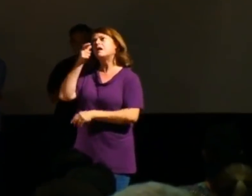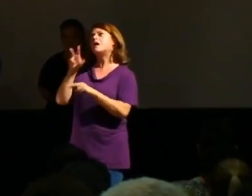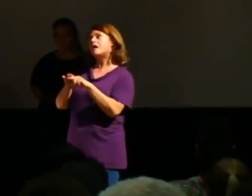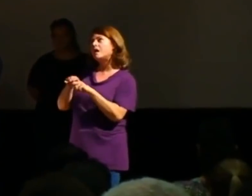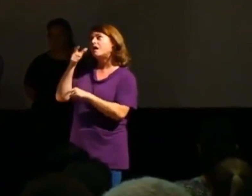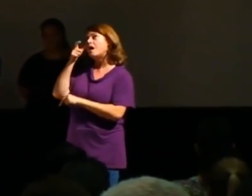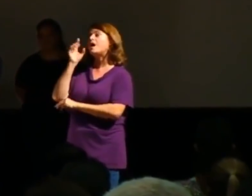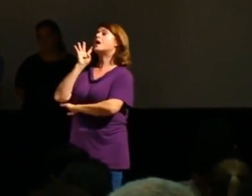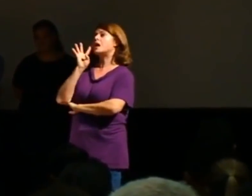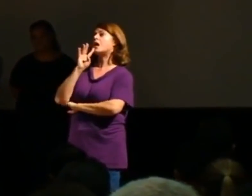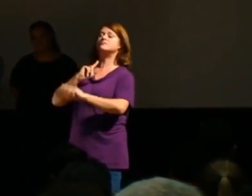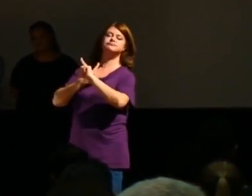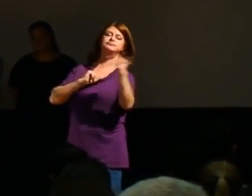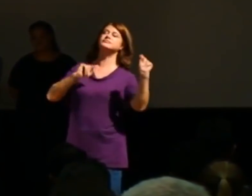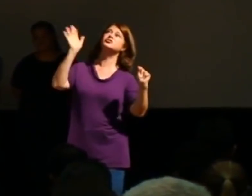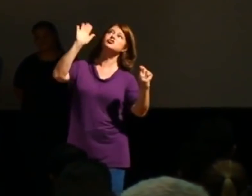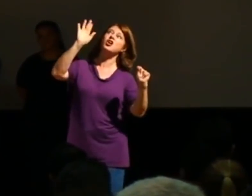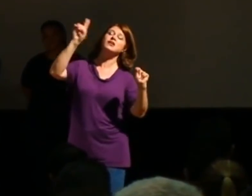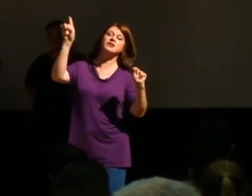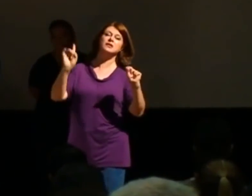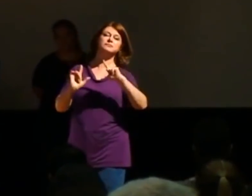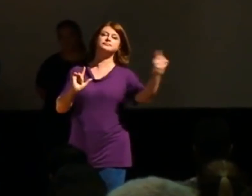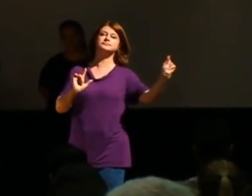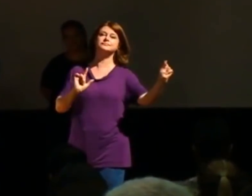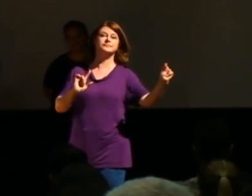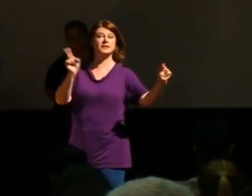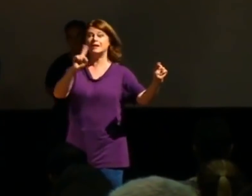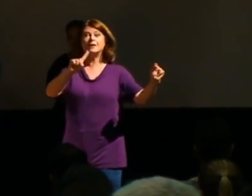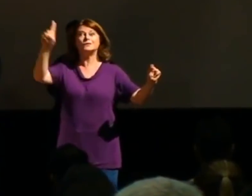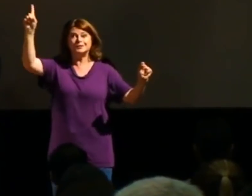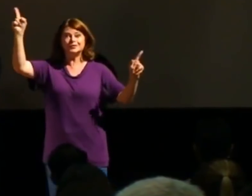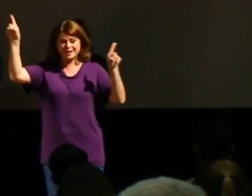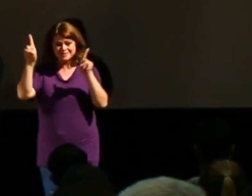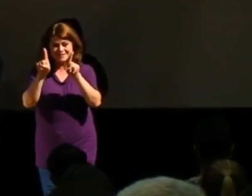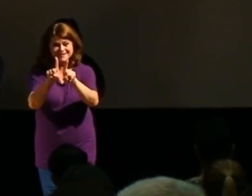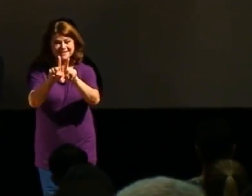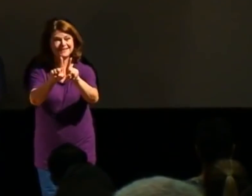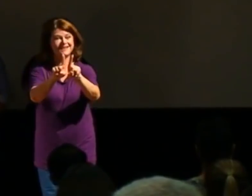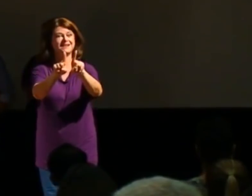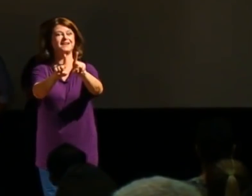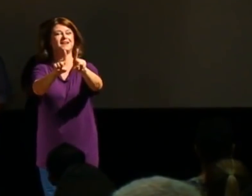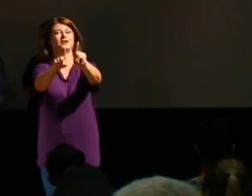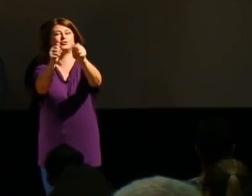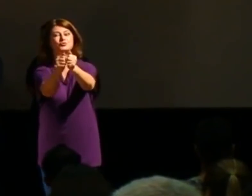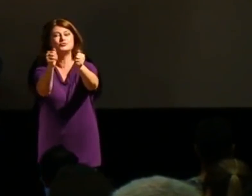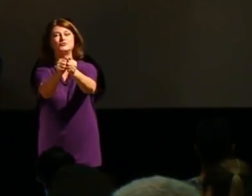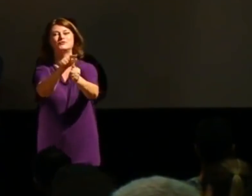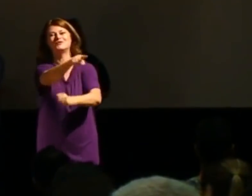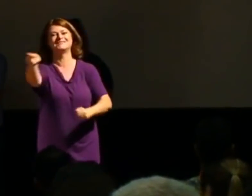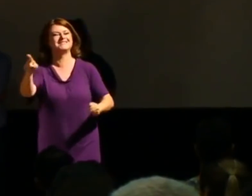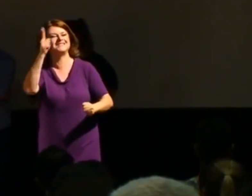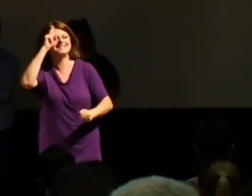contigo, Ele quer ser um contigo. A própria promessa de Cristo é, não vos deixarei órfãos, eu vou ficar